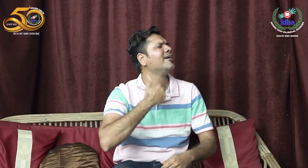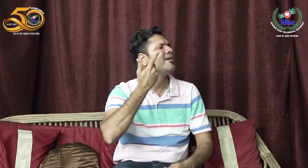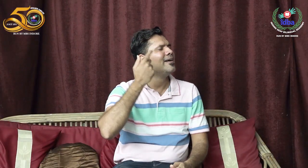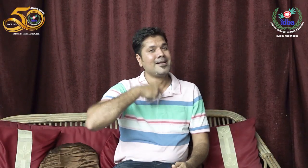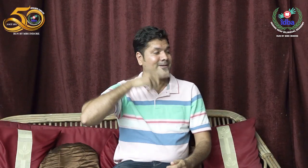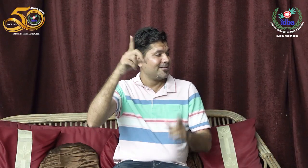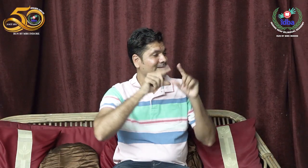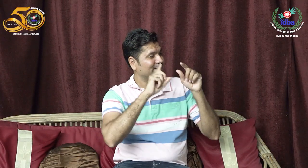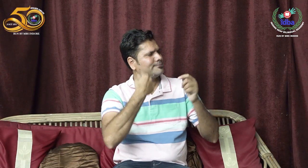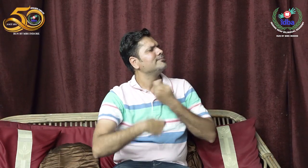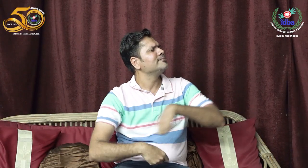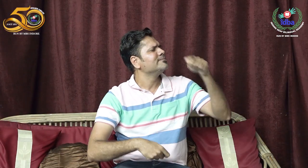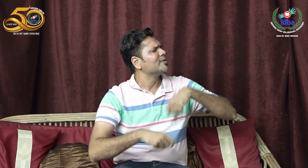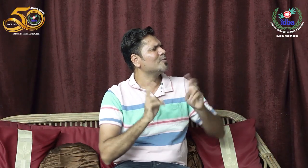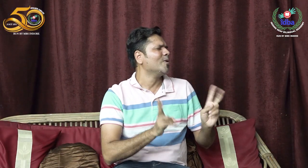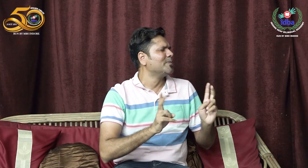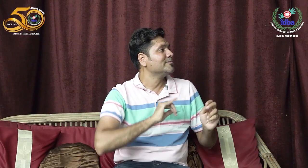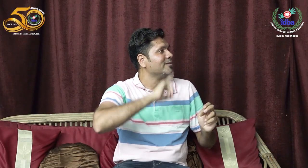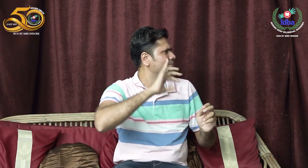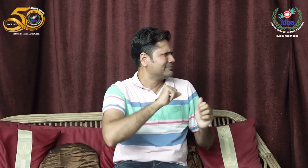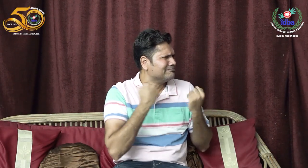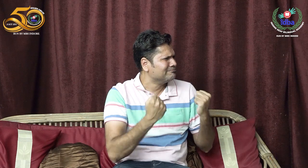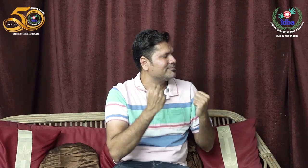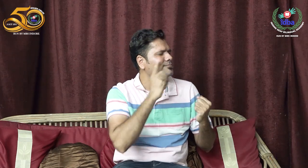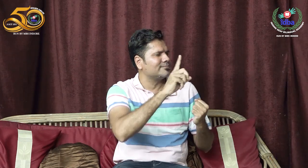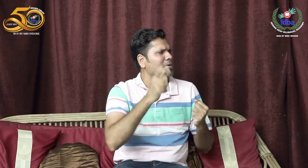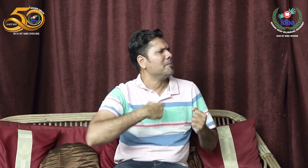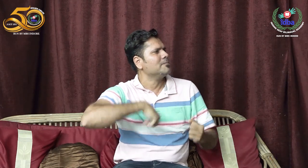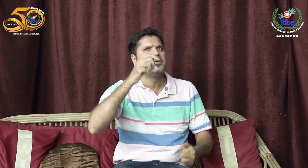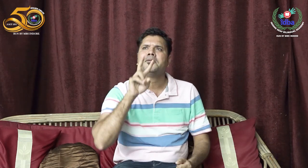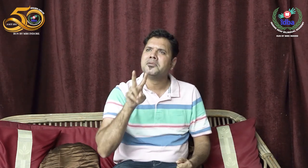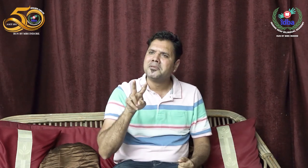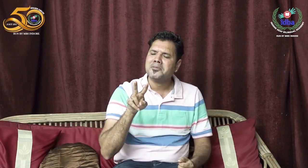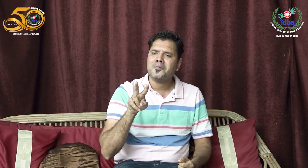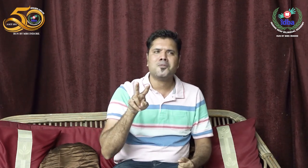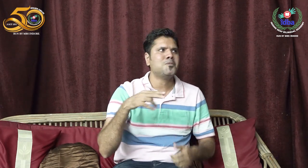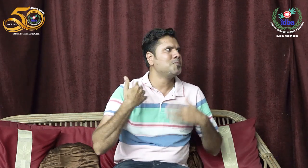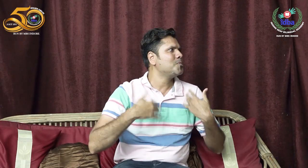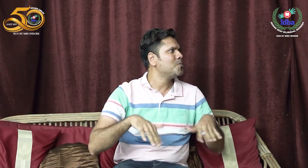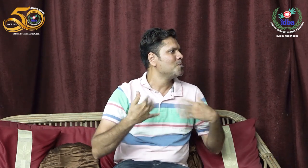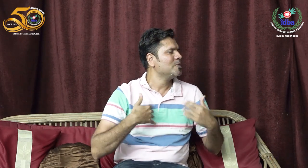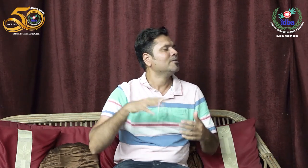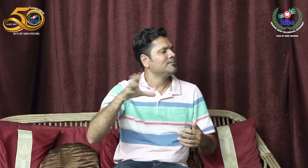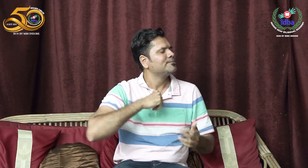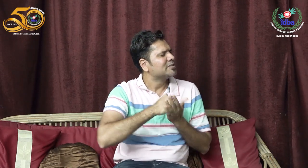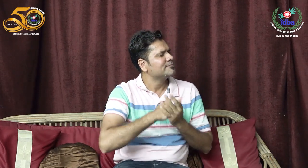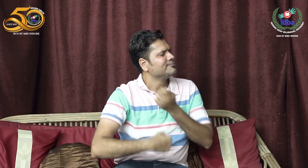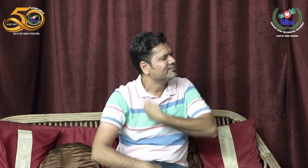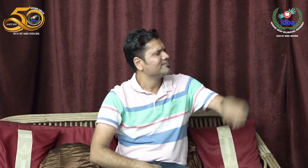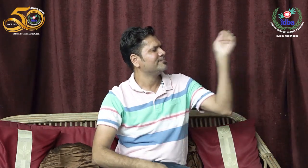पसंद है? हाँ जी, मुझे क्रिकेट स्टार्टिंग में बहुत पसंद था, नॉर्मल मतलब ठीक है, इंटरेस्ट आता था, बट धीरे धीरे फिर मैंने प्रैक्टिस